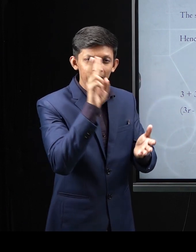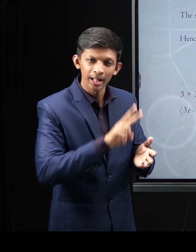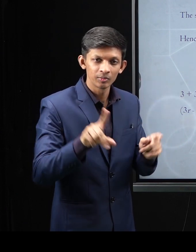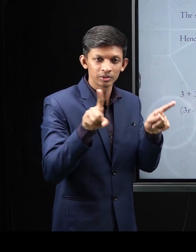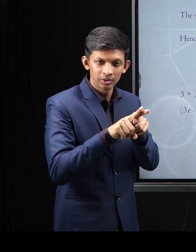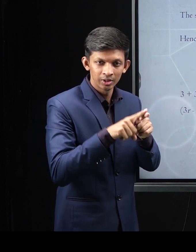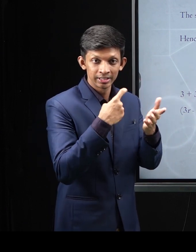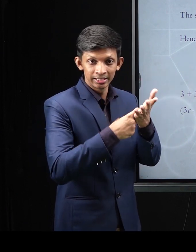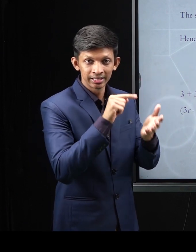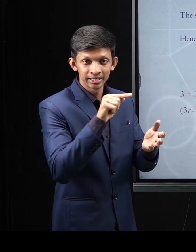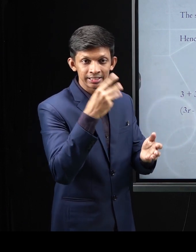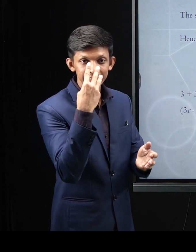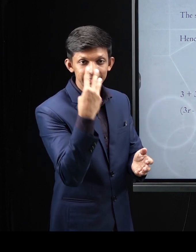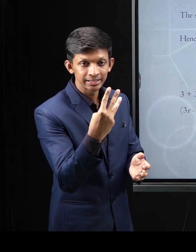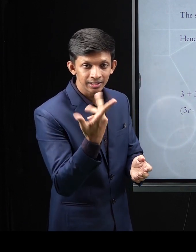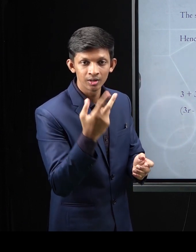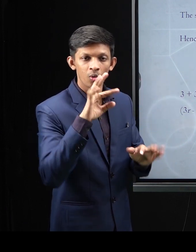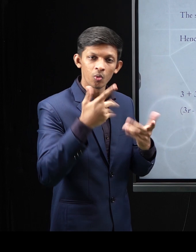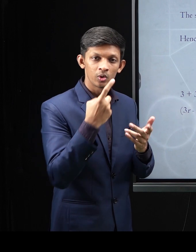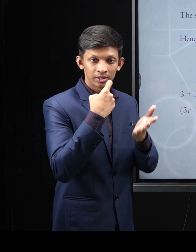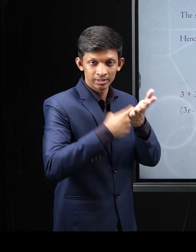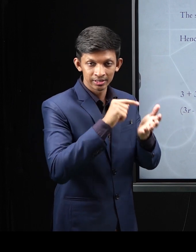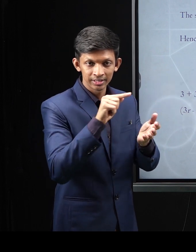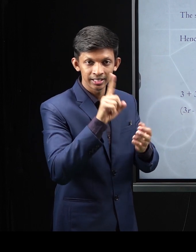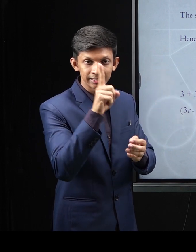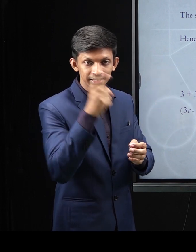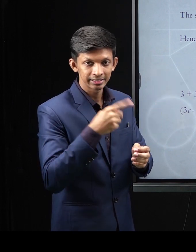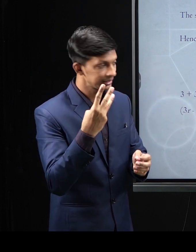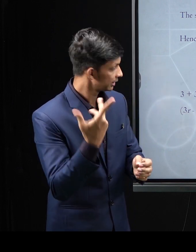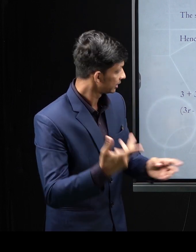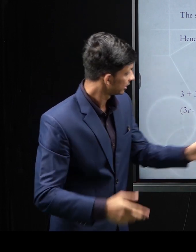r ఈజ్ ఈక్వల్ టు 3 లేదా r ఈజ్ ఈక్వల్ టు 1/3 ఇస్తుంది.